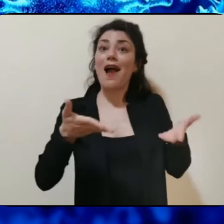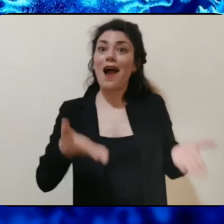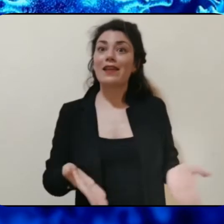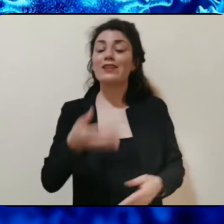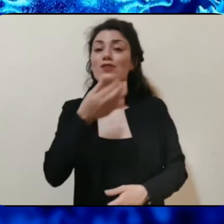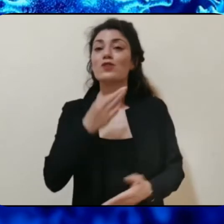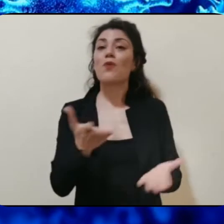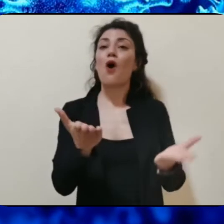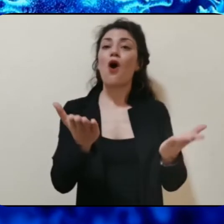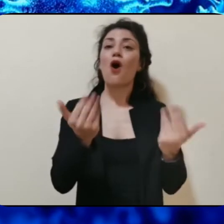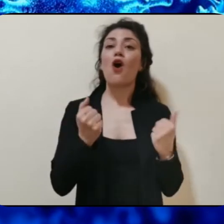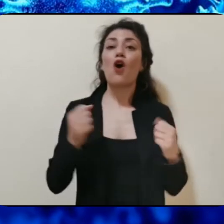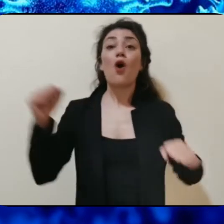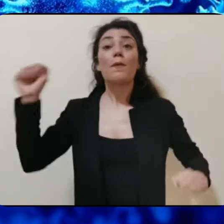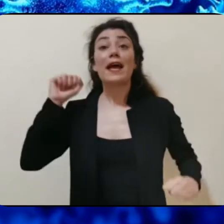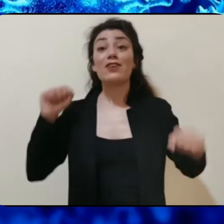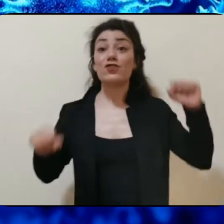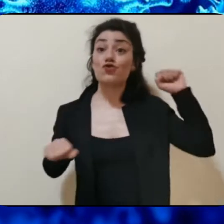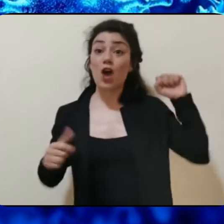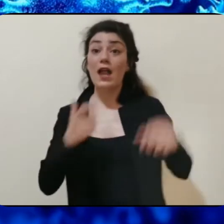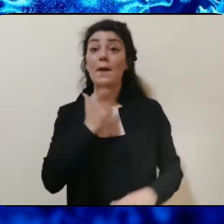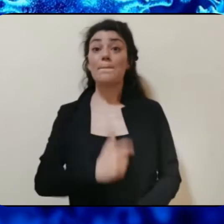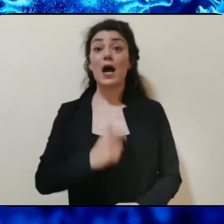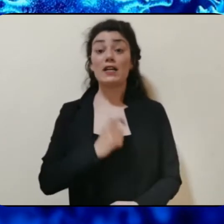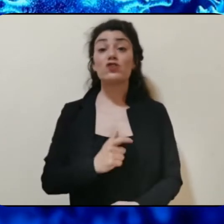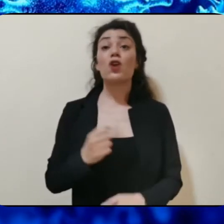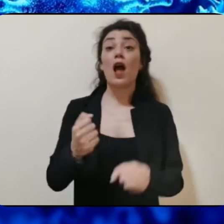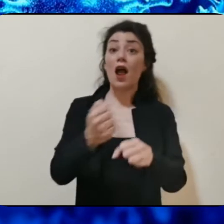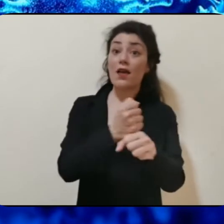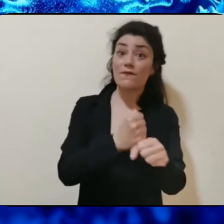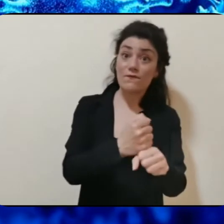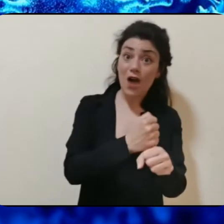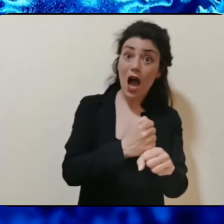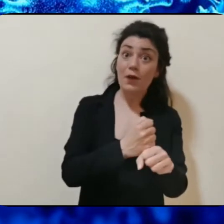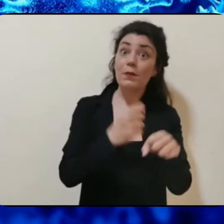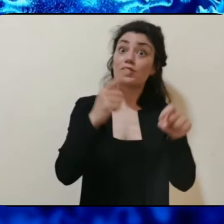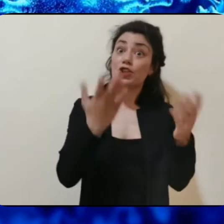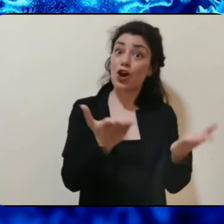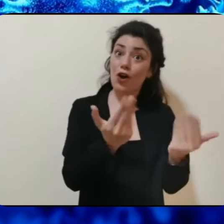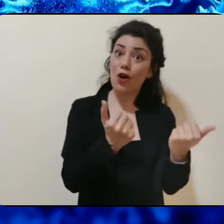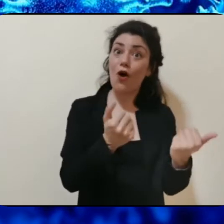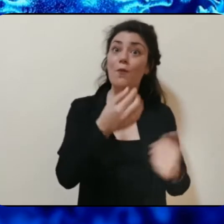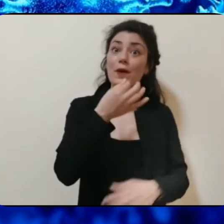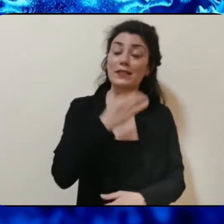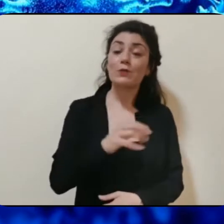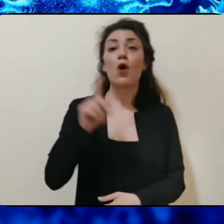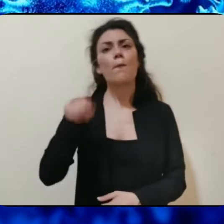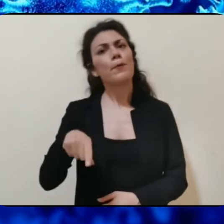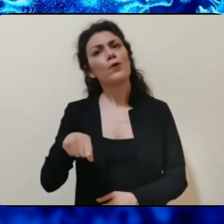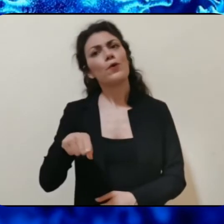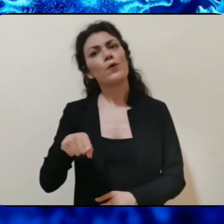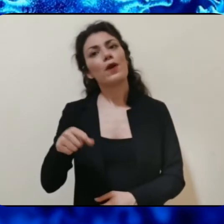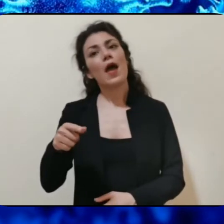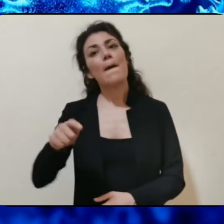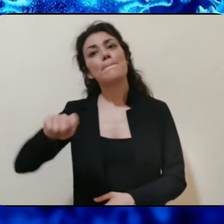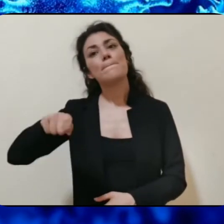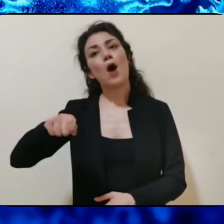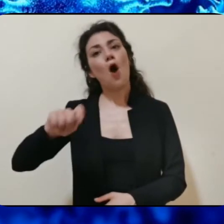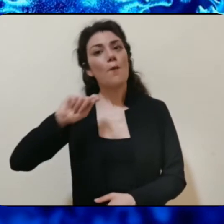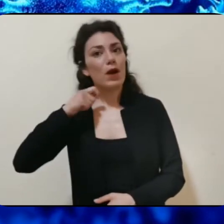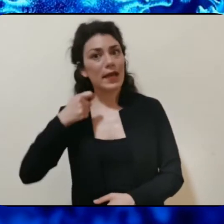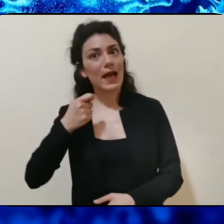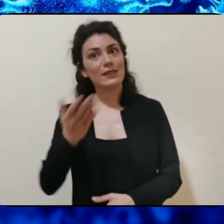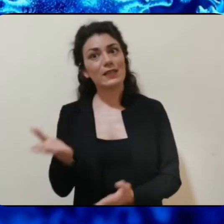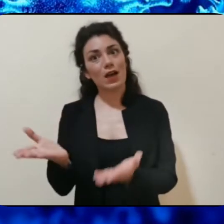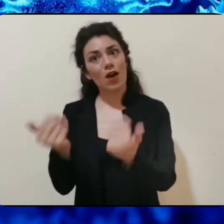possibile anche acquistare prodotti per l'igiene personale e farmaci, quindi prodotti farmaceutici e bombole di